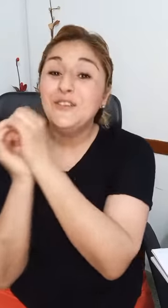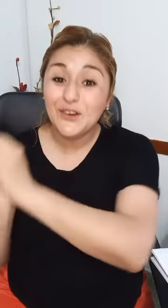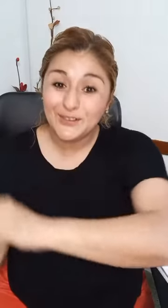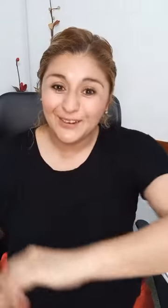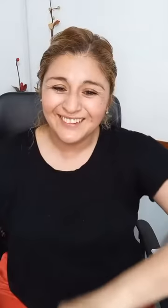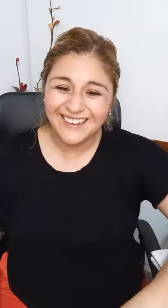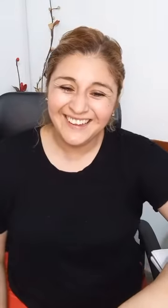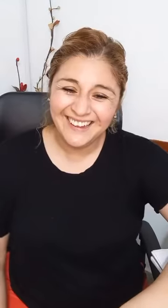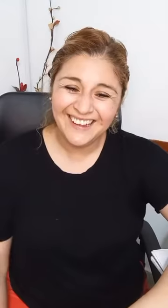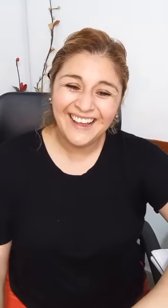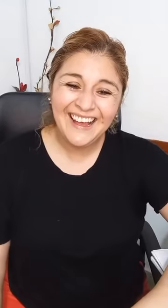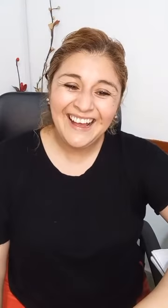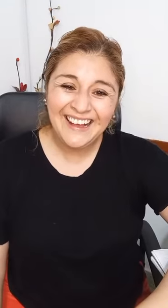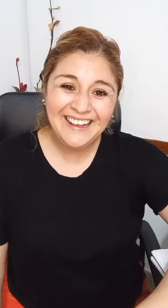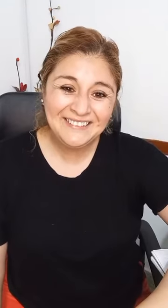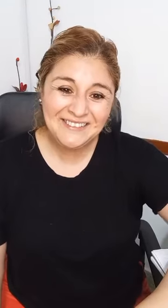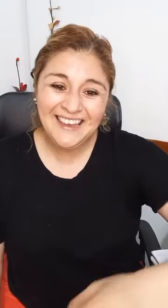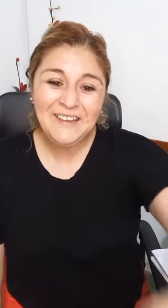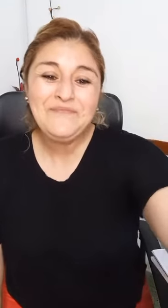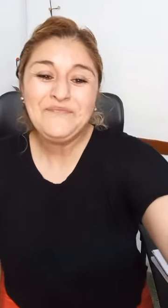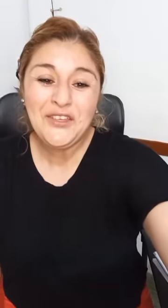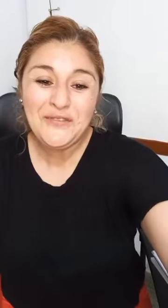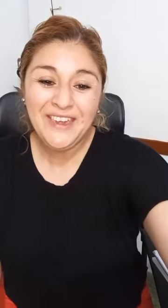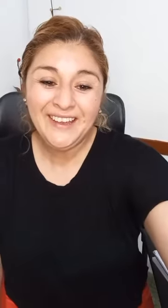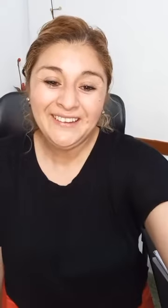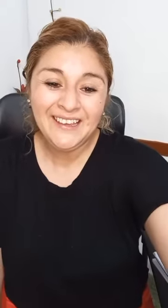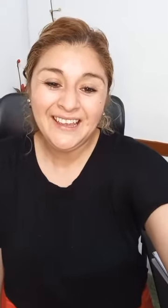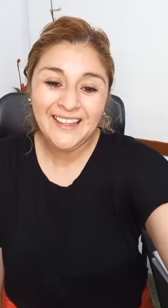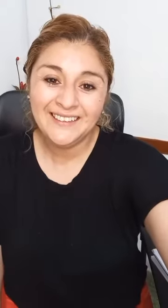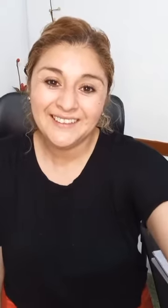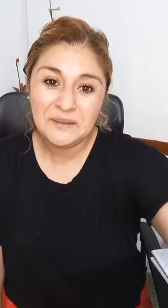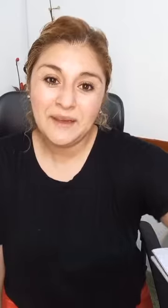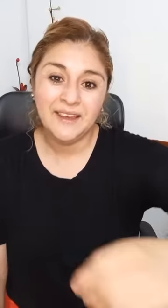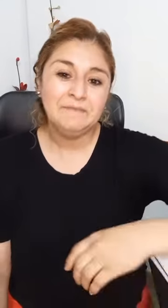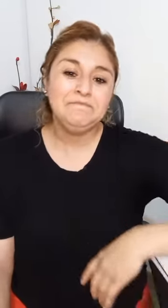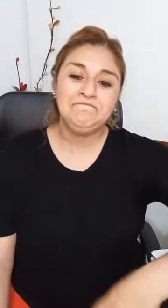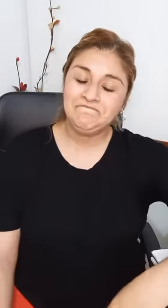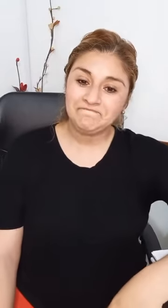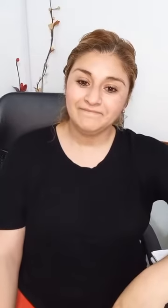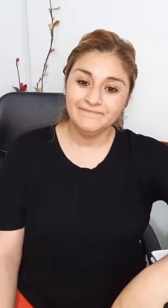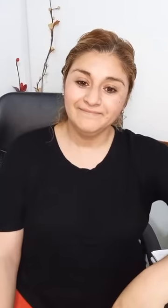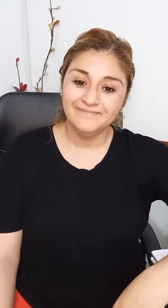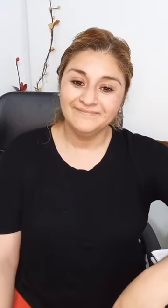poquito caluroso. Así que, ¿todo bien? ¿Qué tal esta semana?